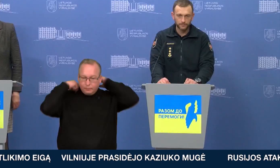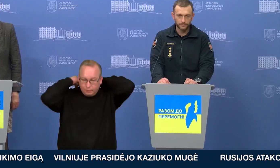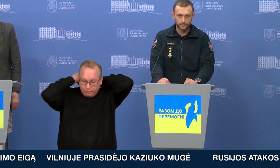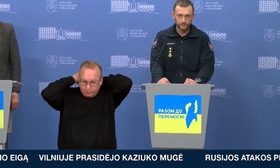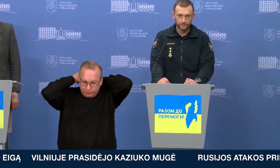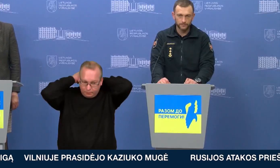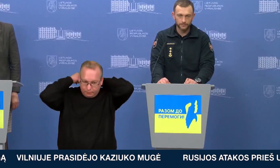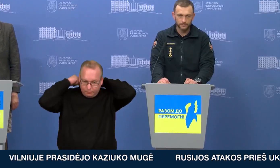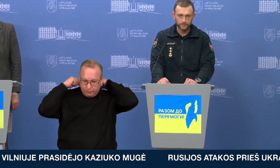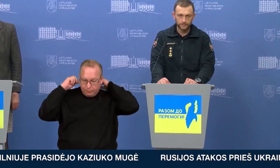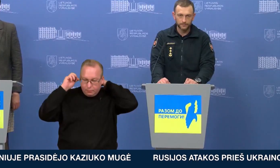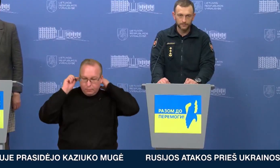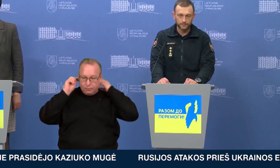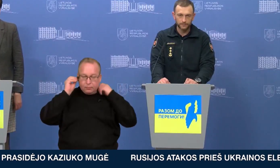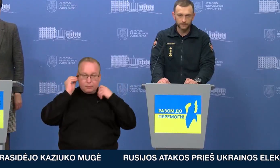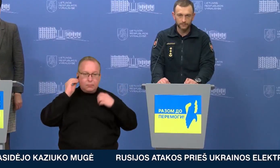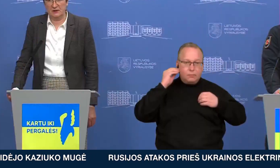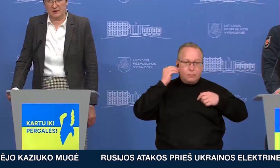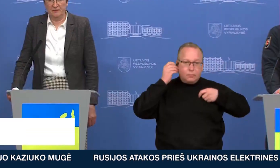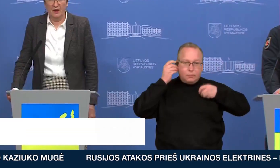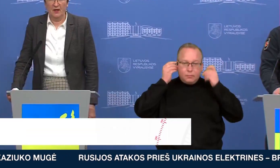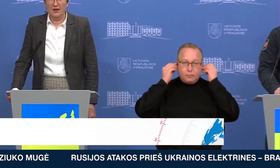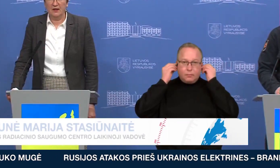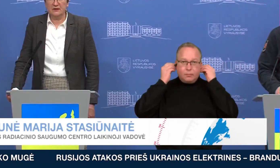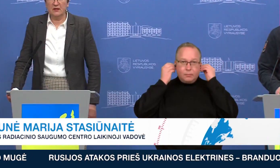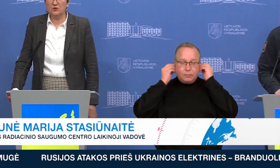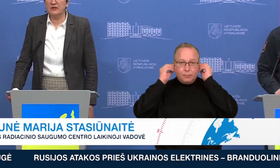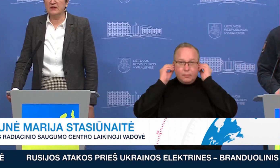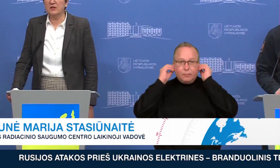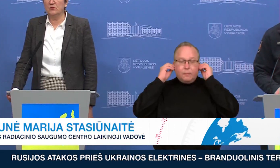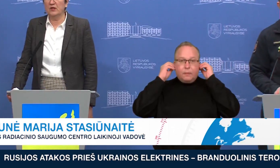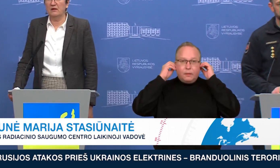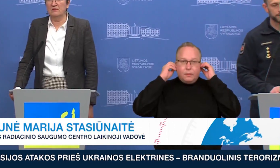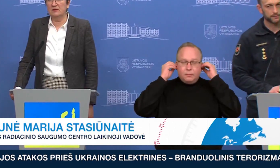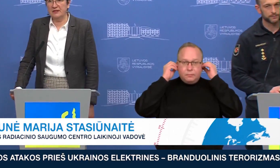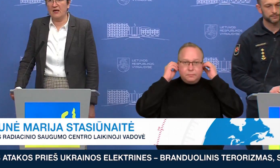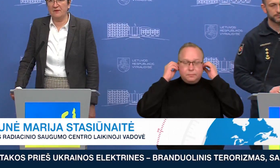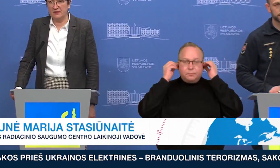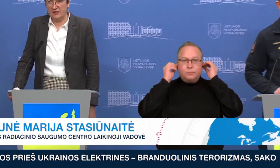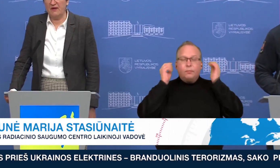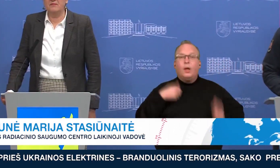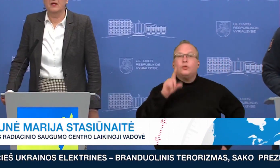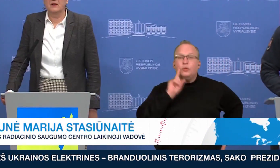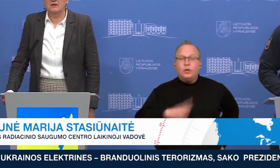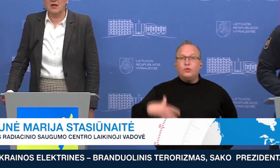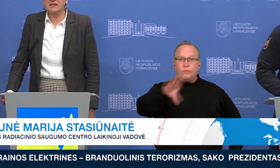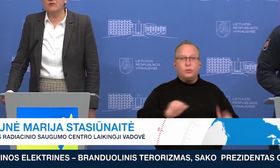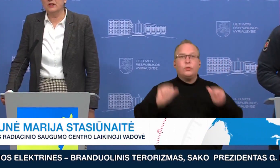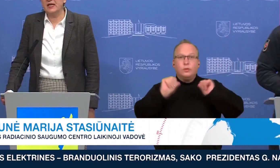Aš visų pirma norėčiau visus nuraminti, kad Lietuva tikrai turi gana efektyvę